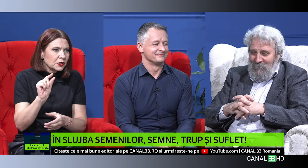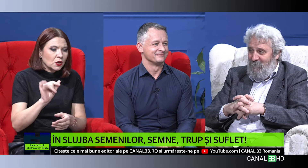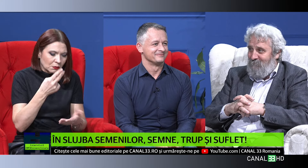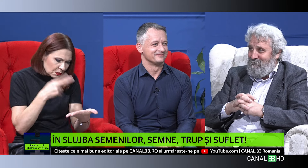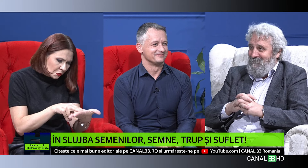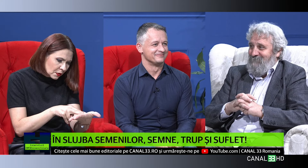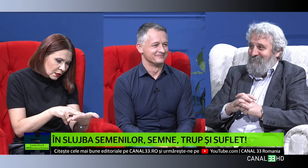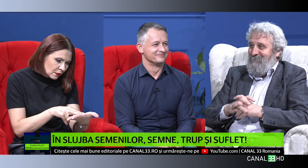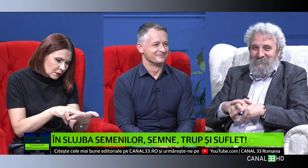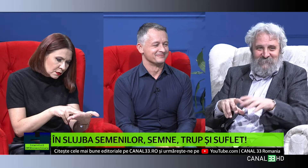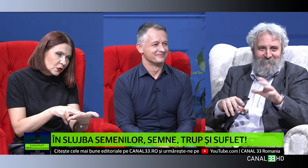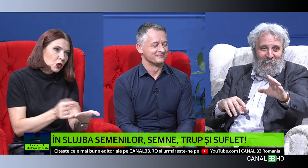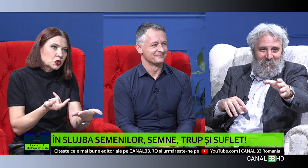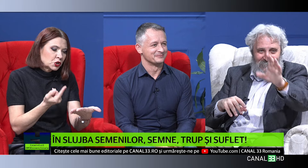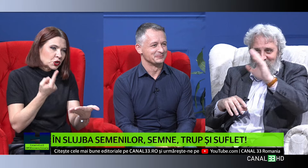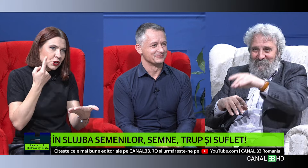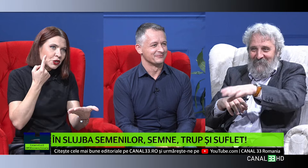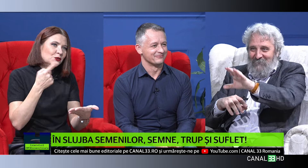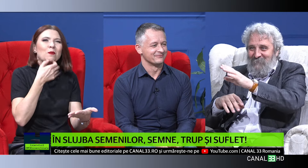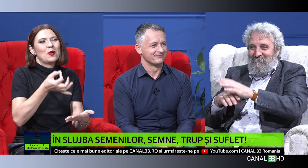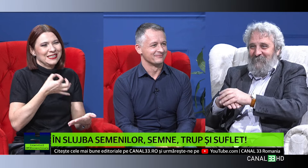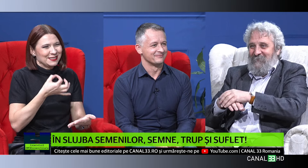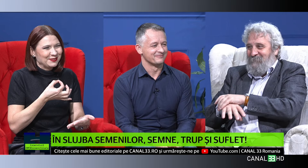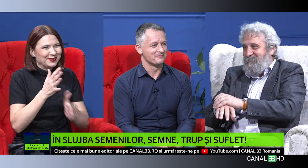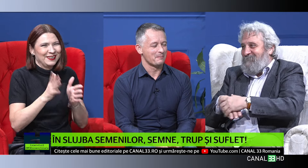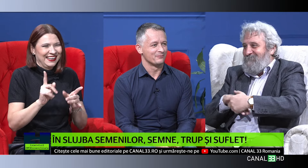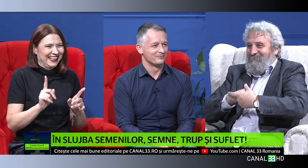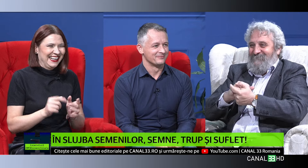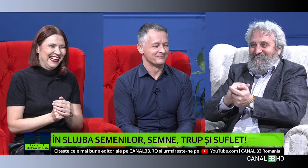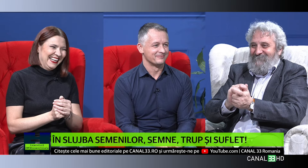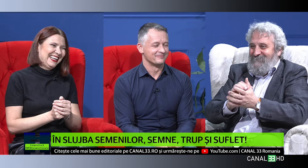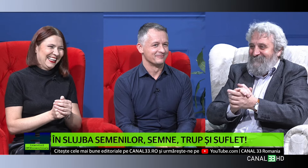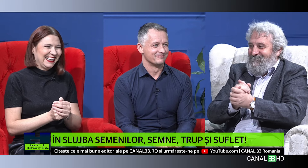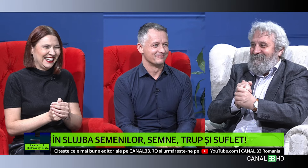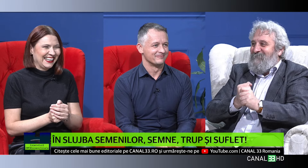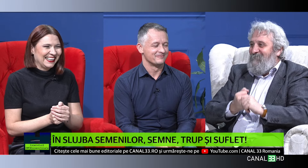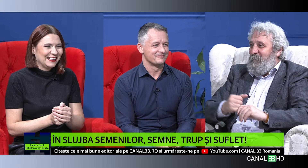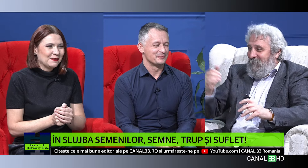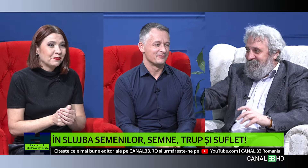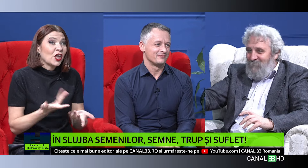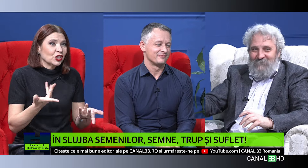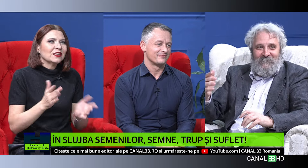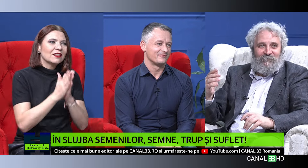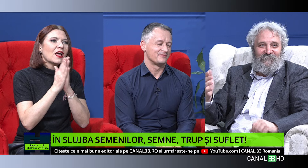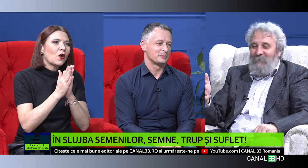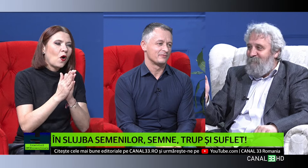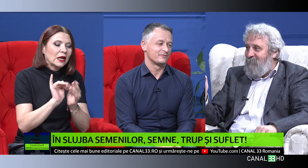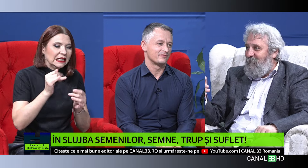ca... Știm noi cum, nu mai e cazul să mai traducem. Așa că te rog, spre final, fiindcă mai